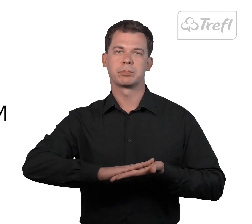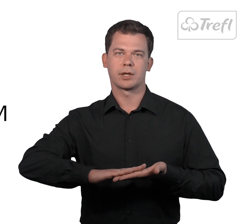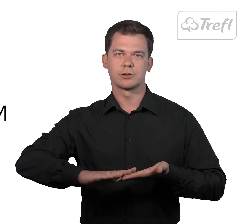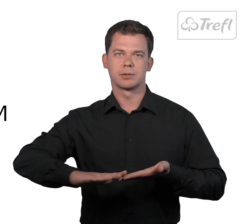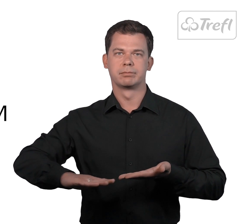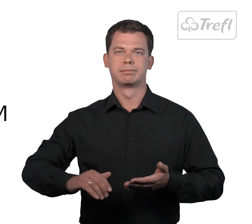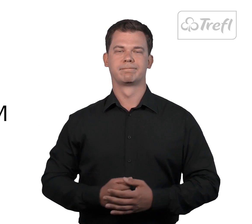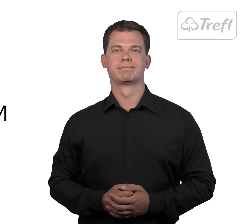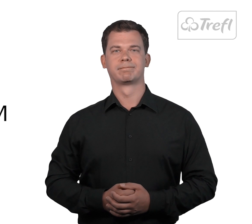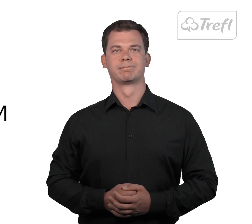Przepraszam.